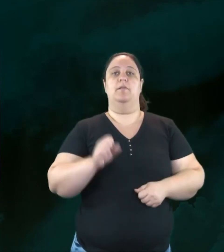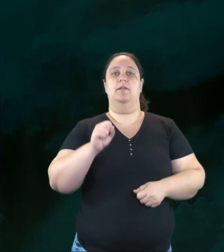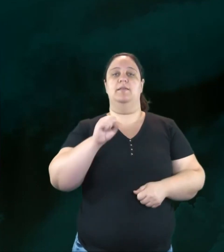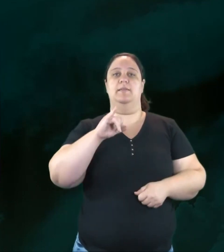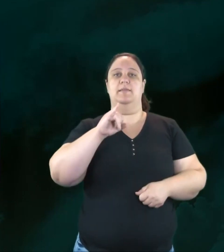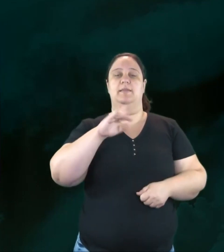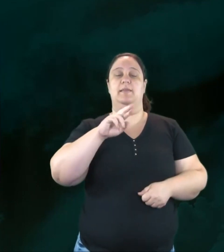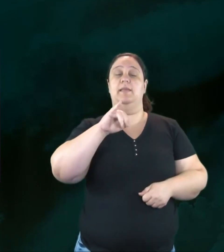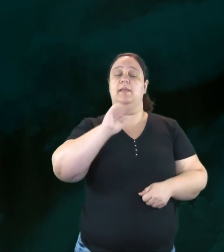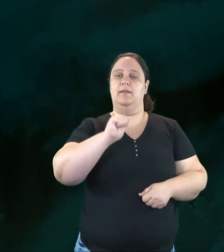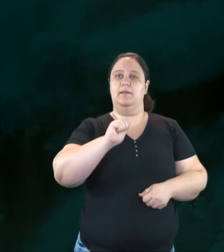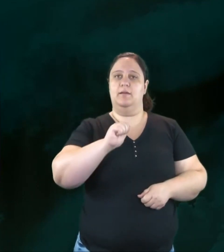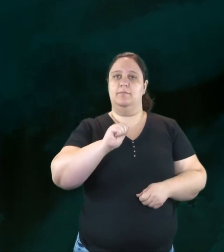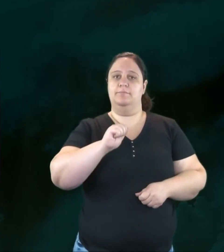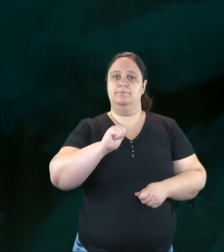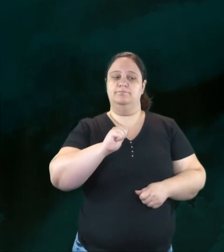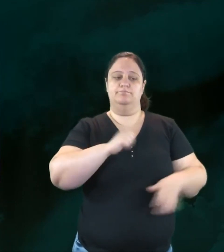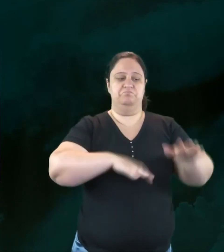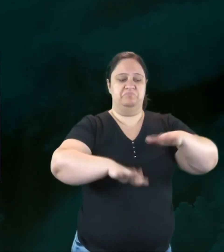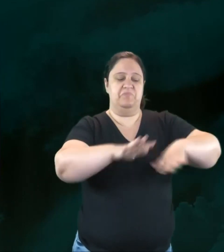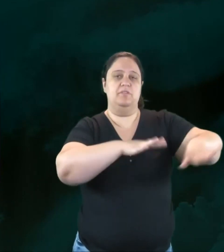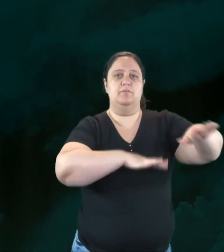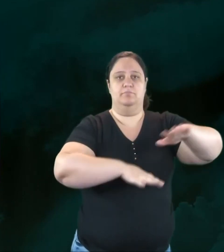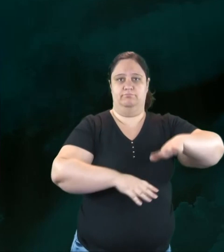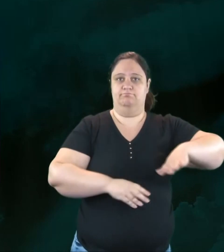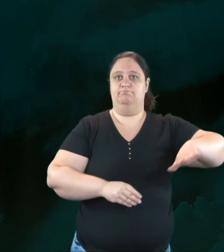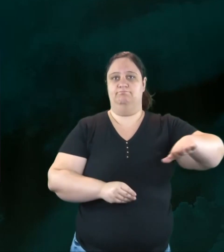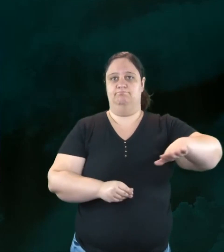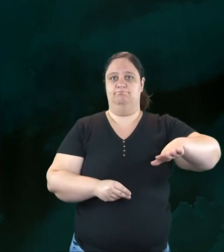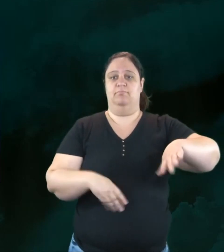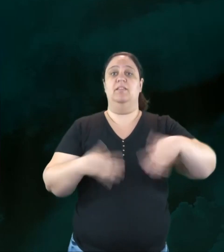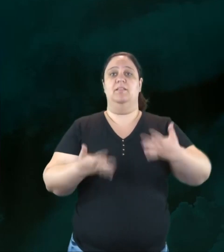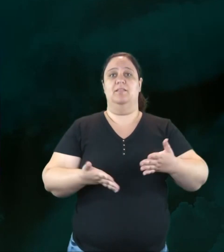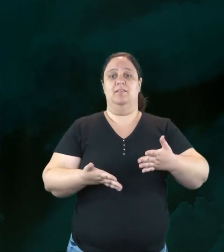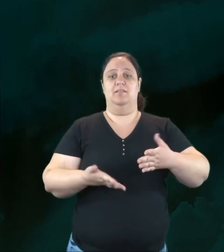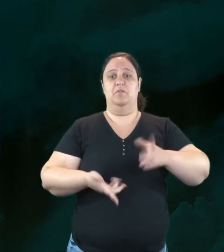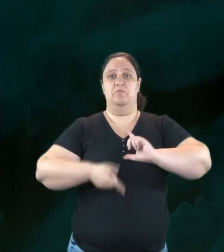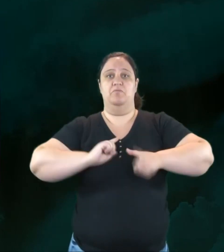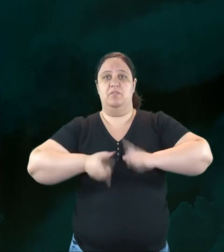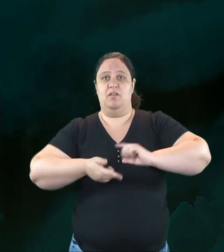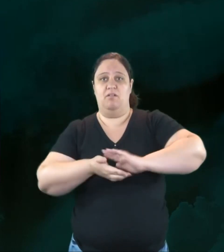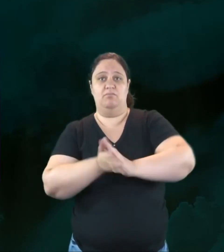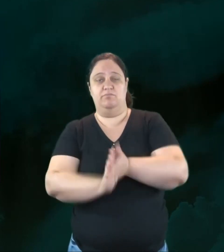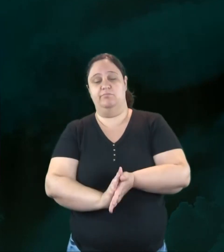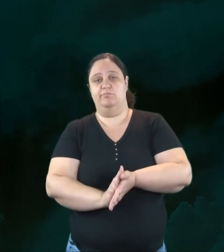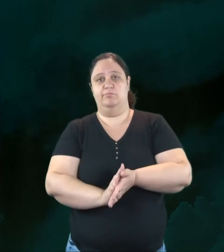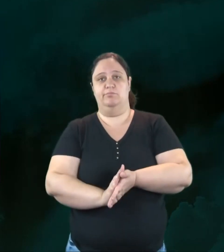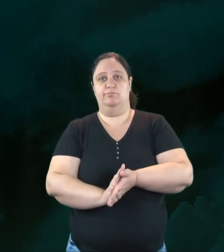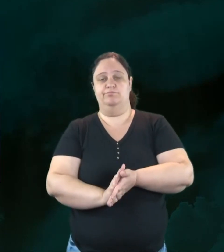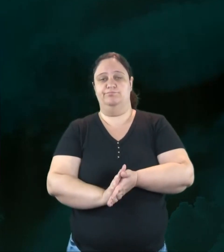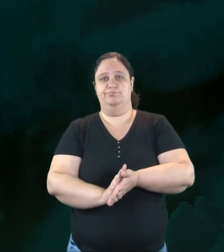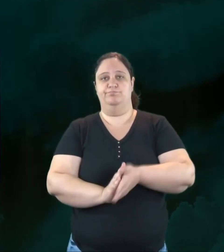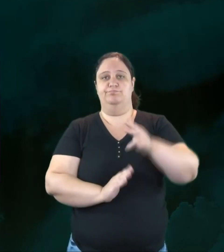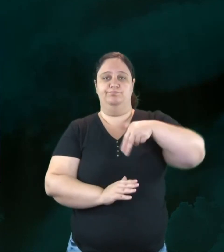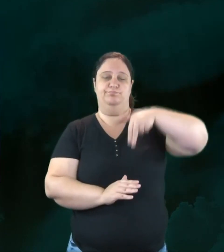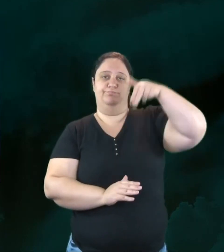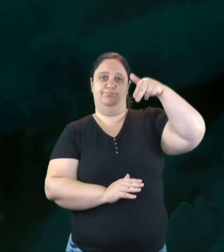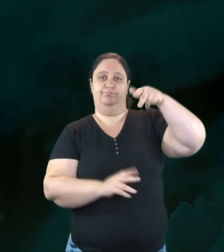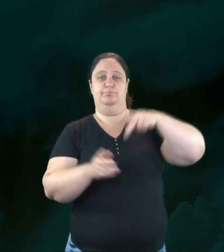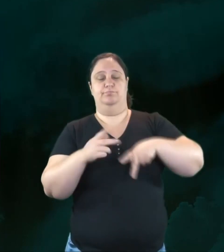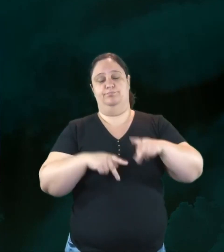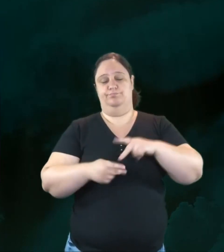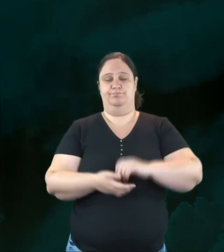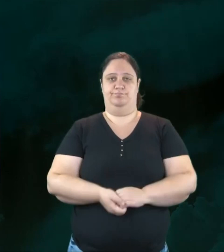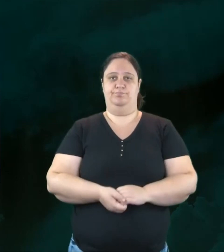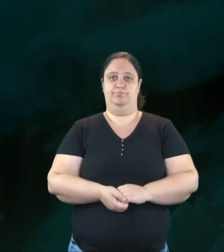pela terra da Síria. Assim, acabou com a nação do reino do norte e reino de Israel. E o reino